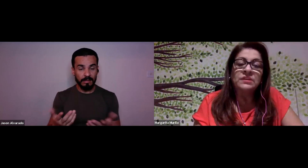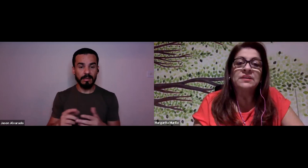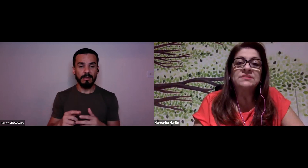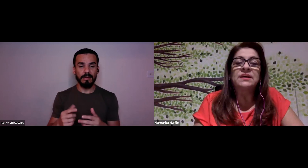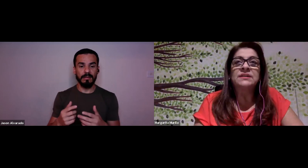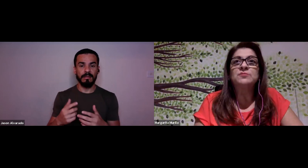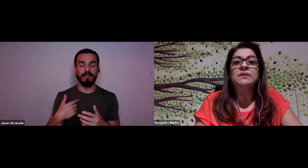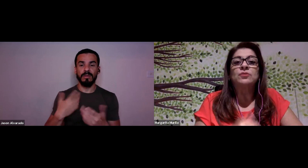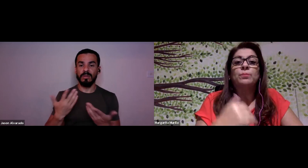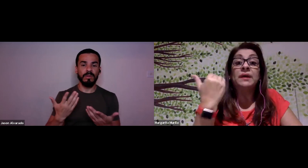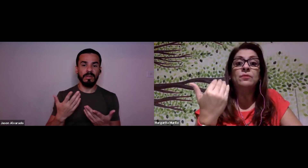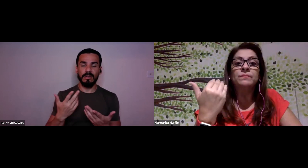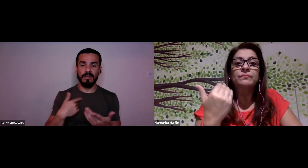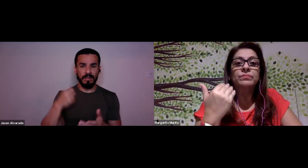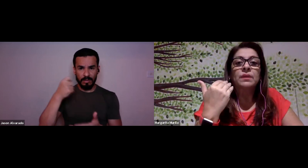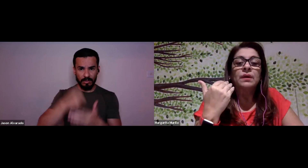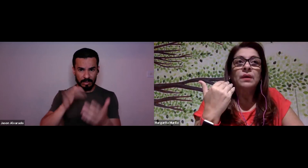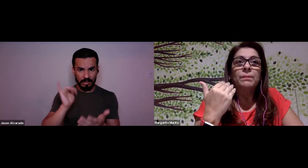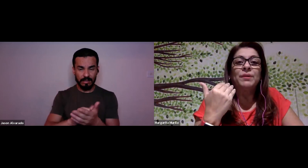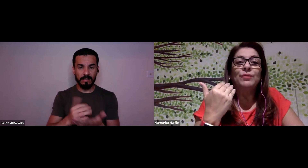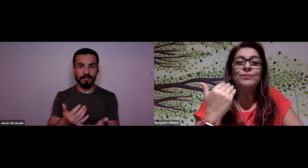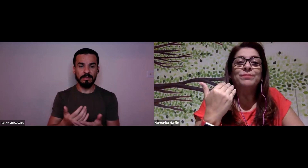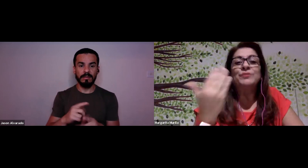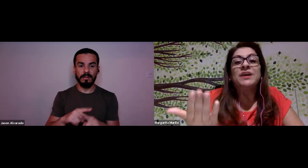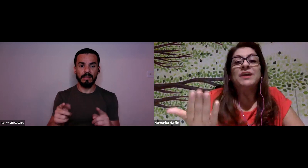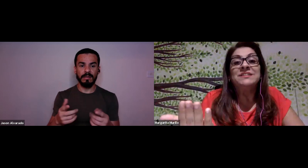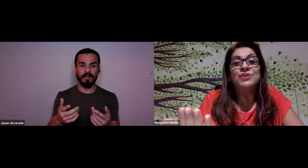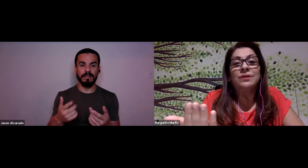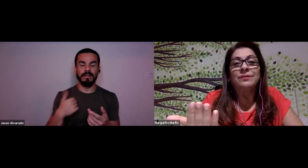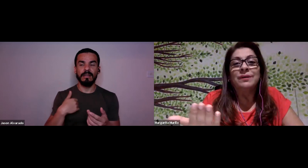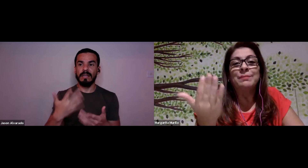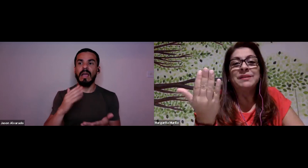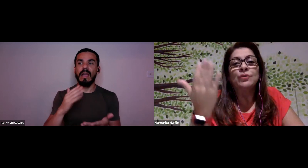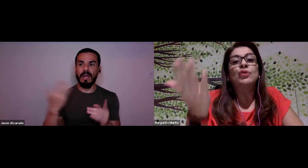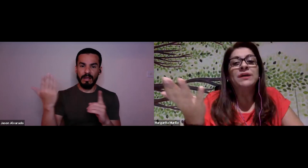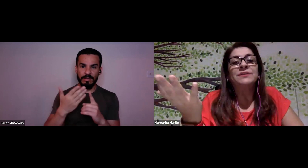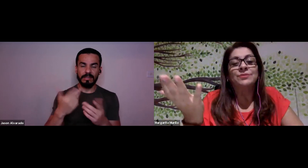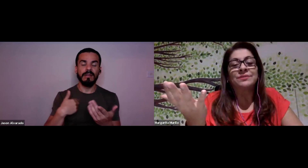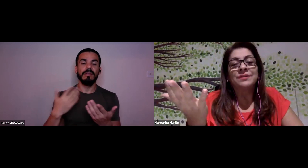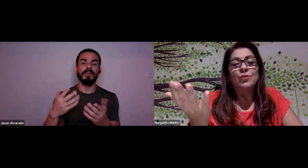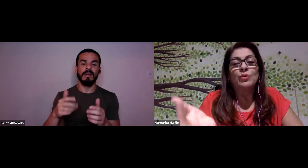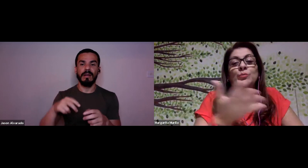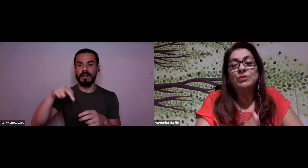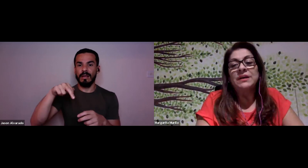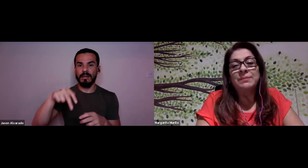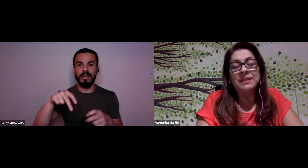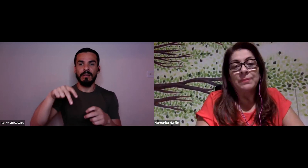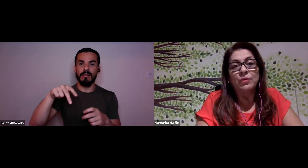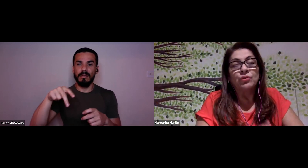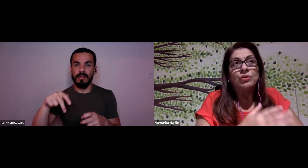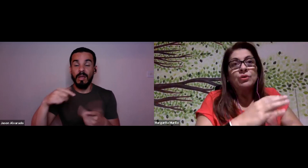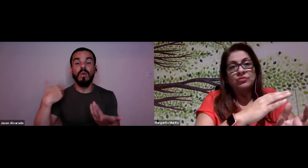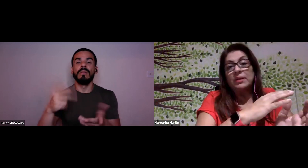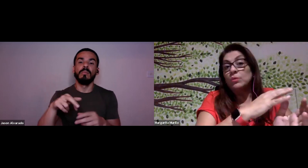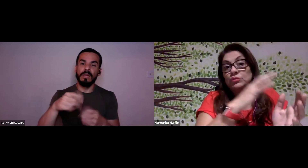yo no soy tan drástica en ese aspecto pero pero ya hay una lesión y va a caminar cojeando cuando podría caminar